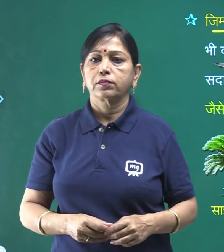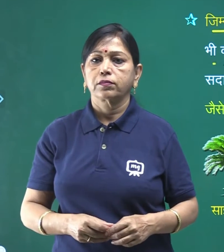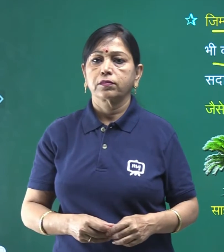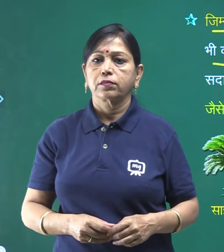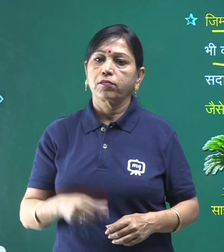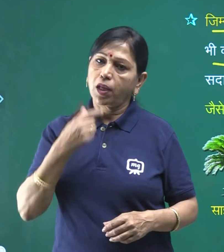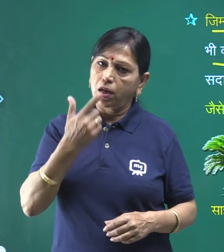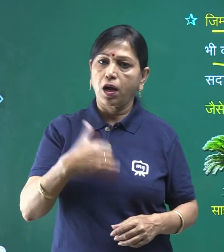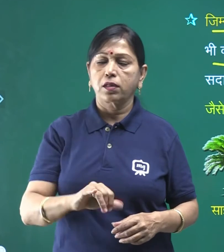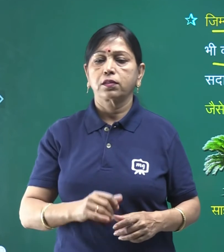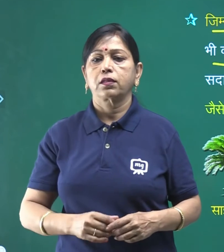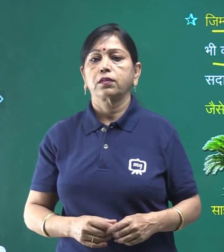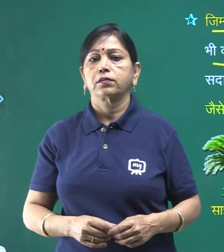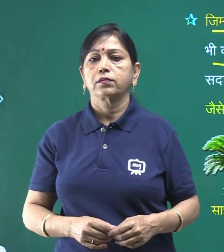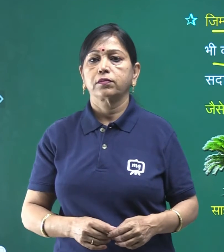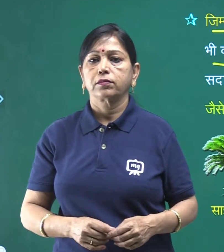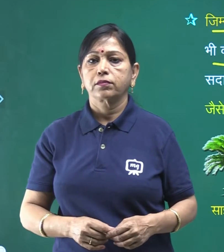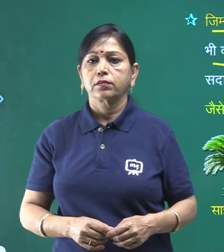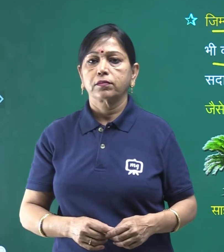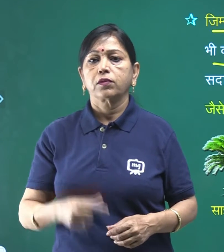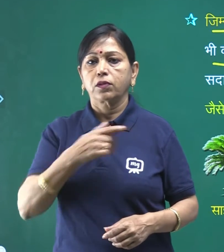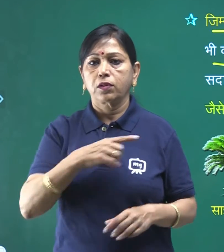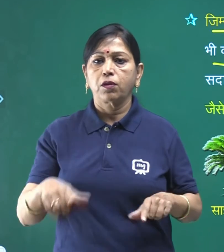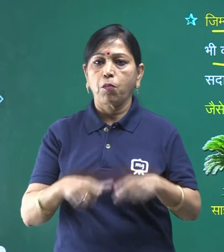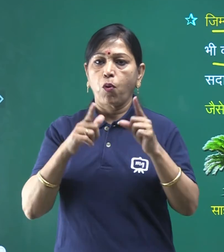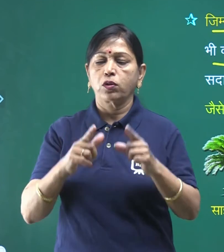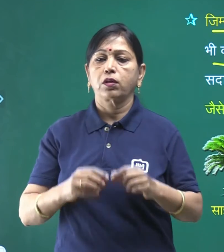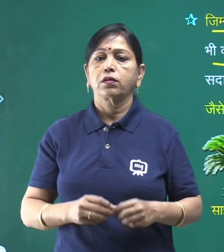भी कहा जाता है। ये पौधे